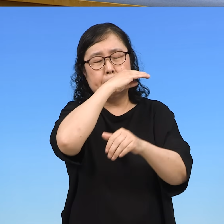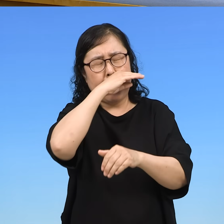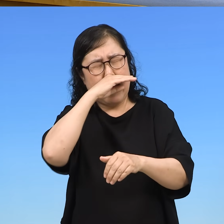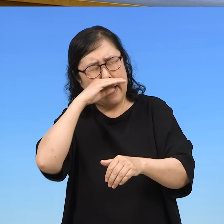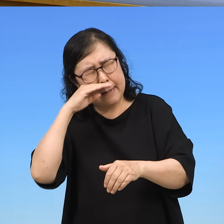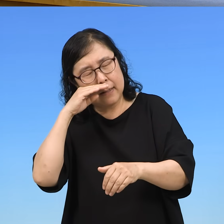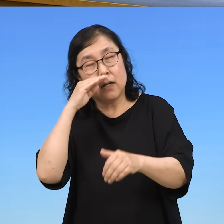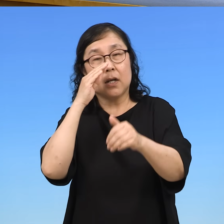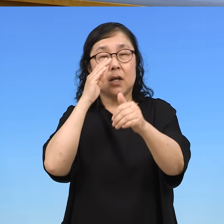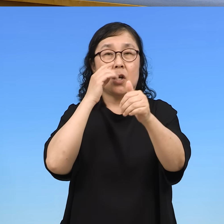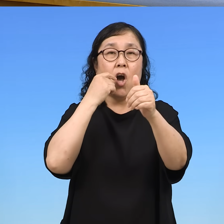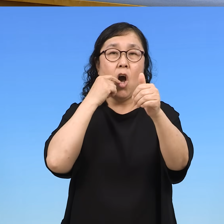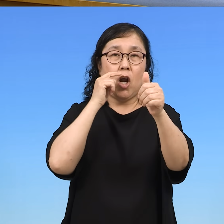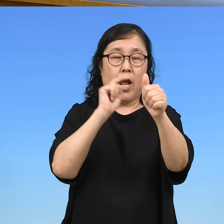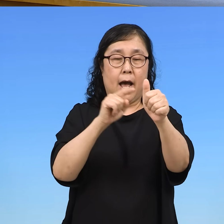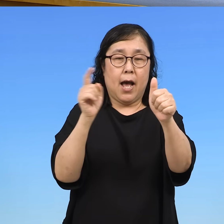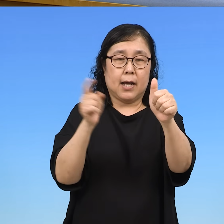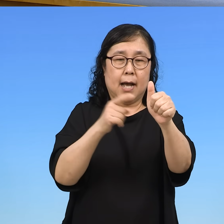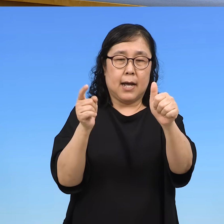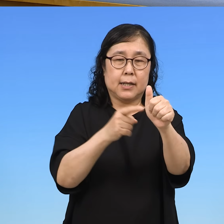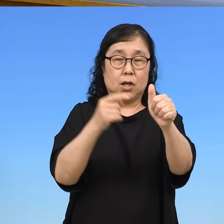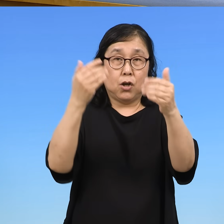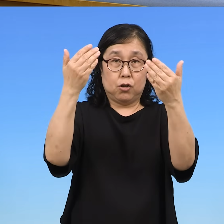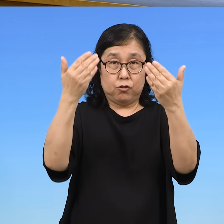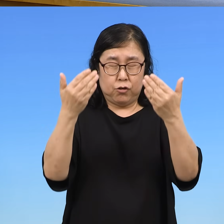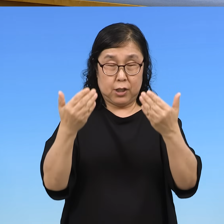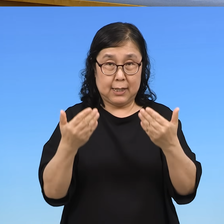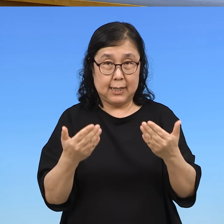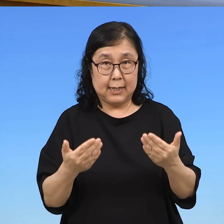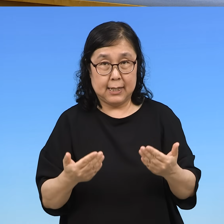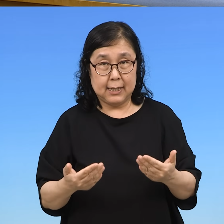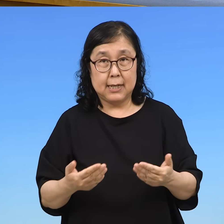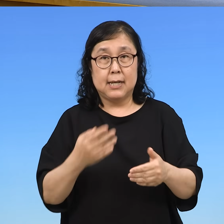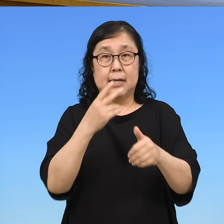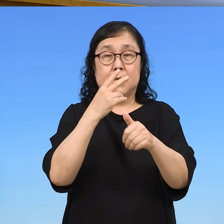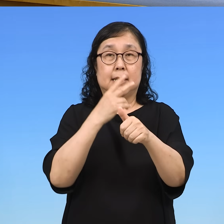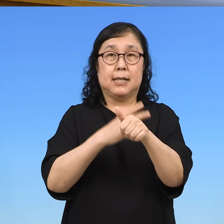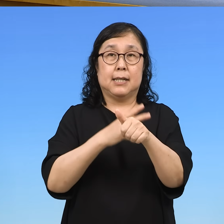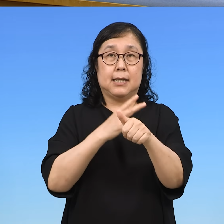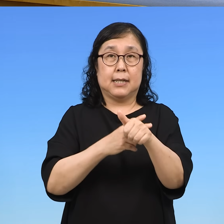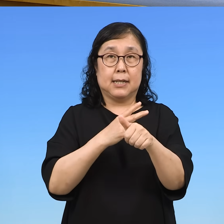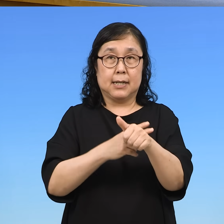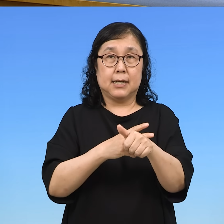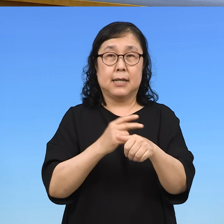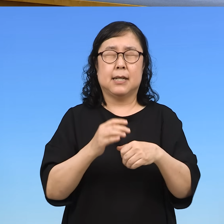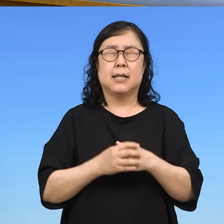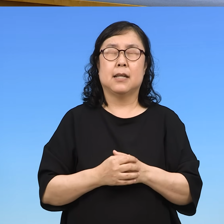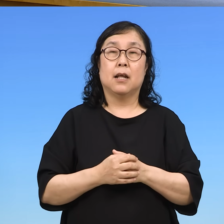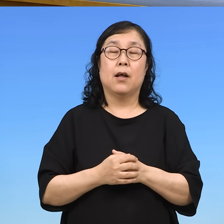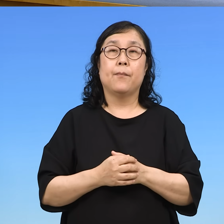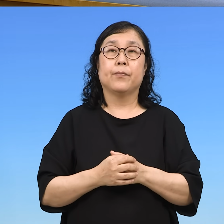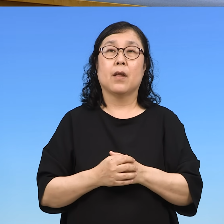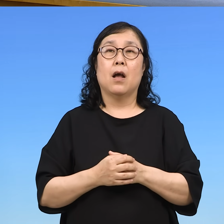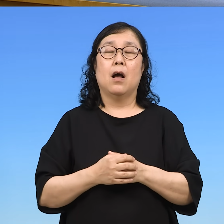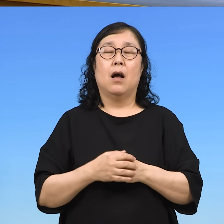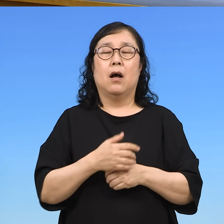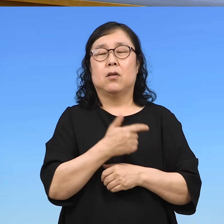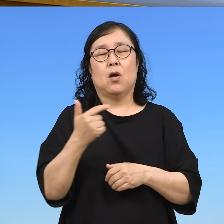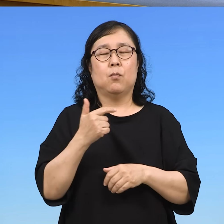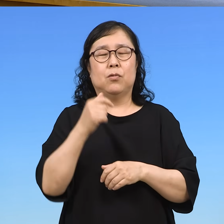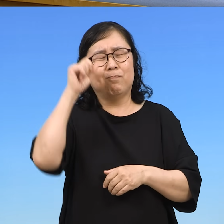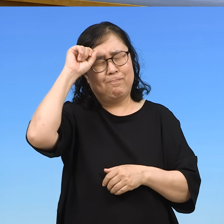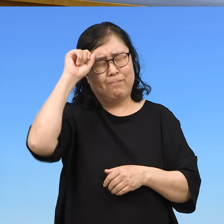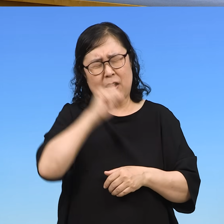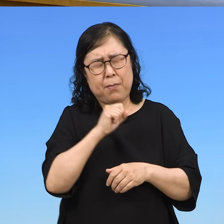참되거라 바르거라 가르쳐 주신. 너무 새벽에